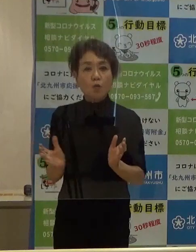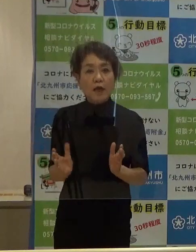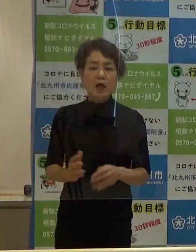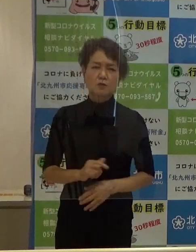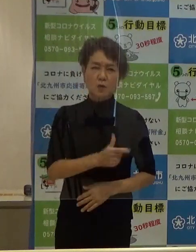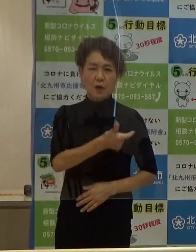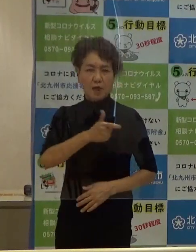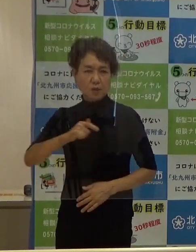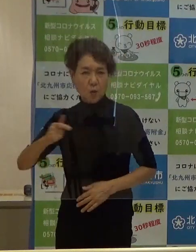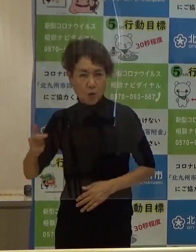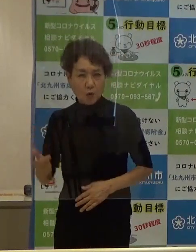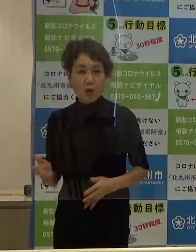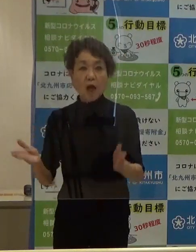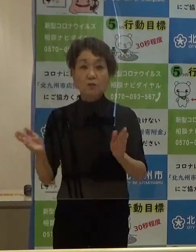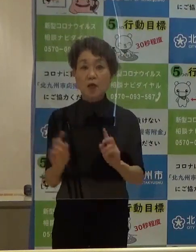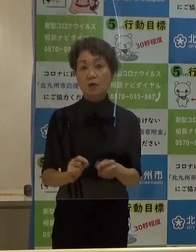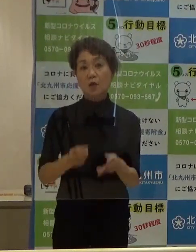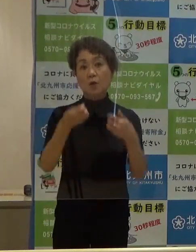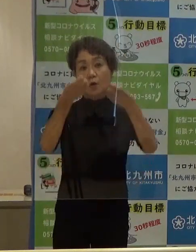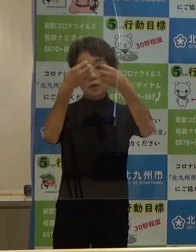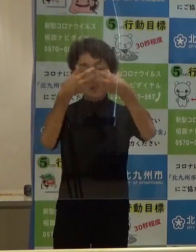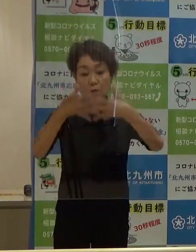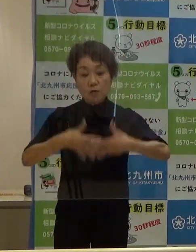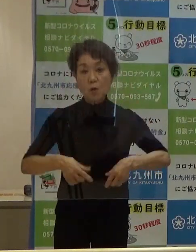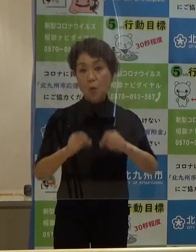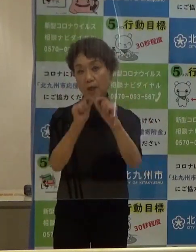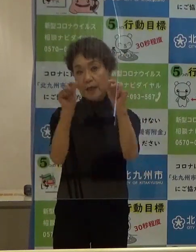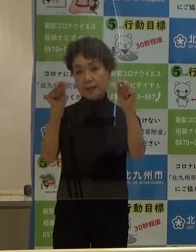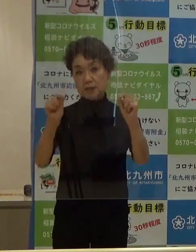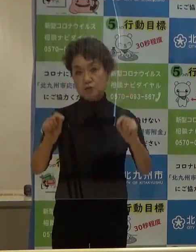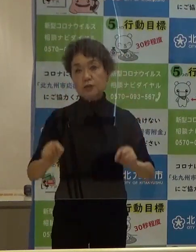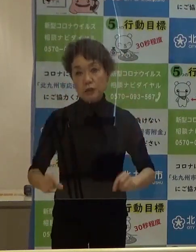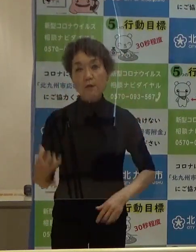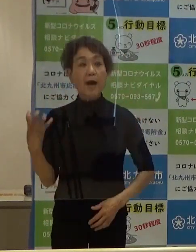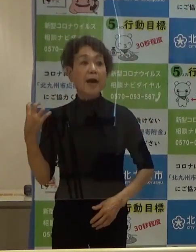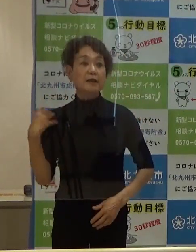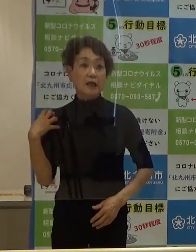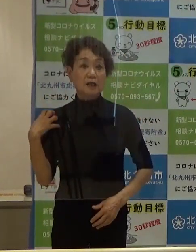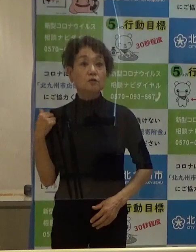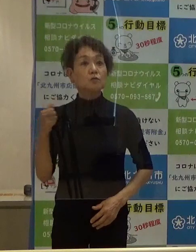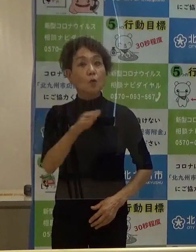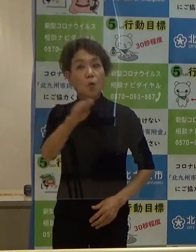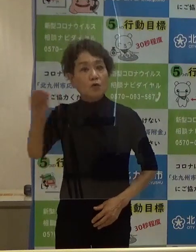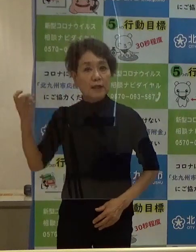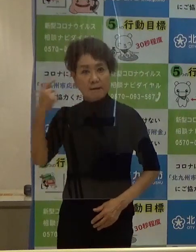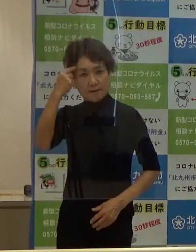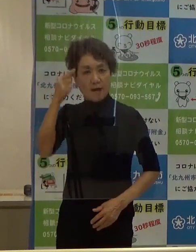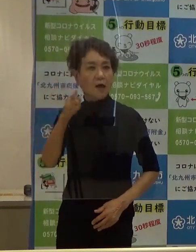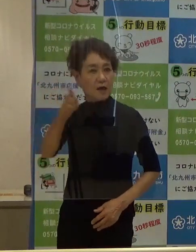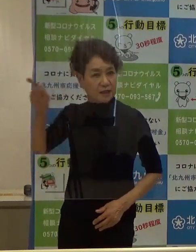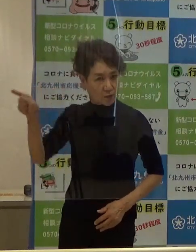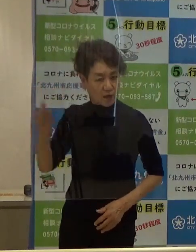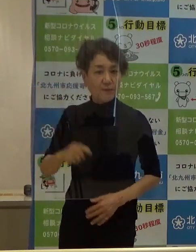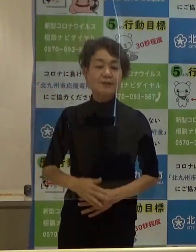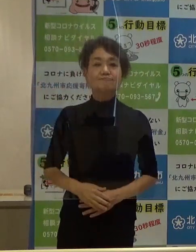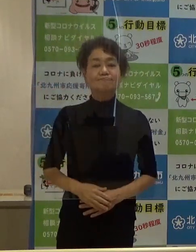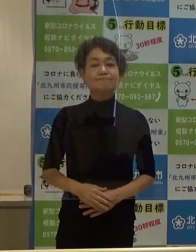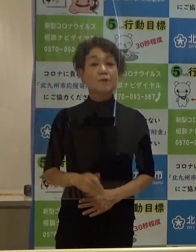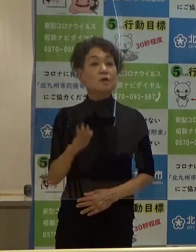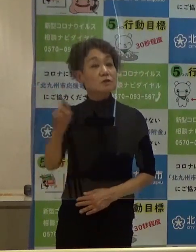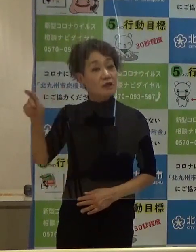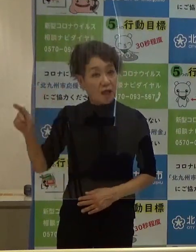さまざまな受け入れの条件については担当部署で考えておりますので、そちらの方で詳